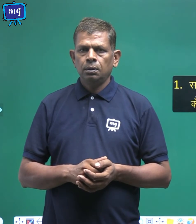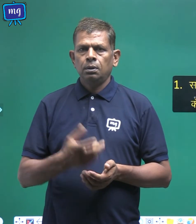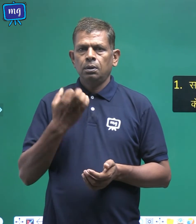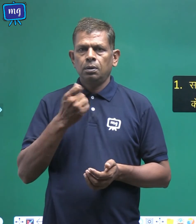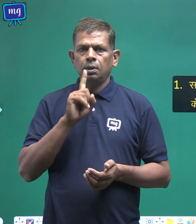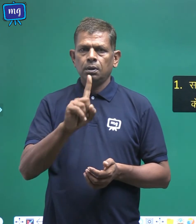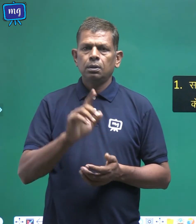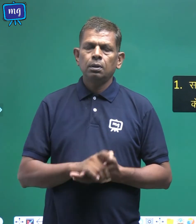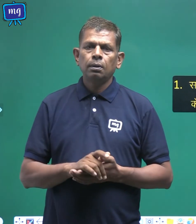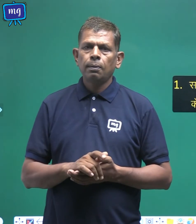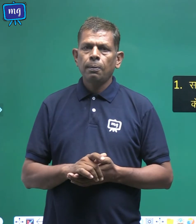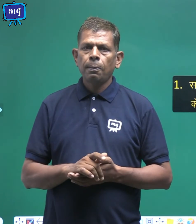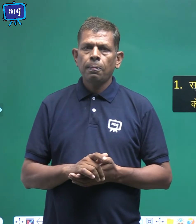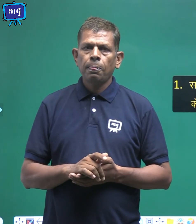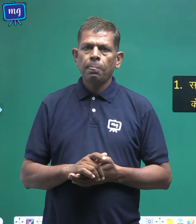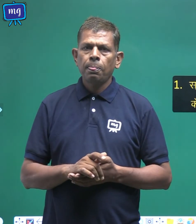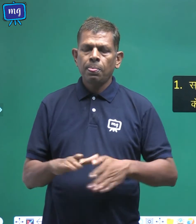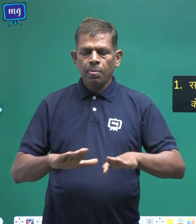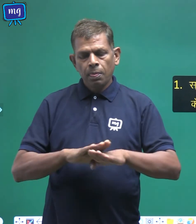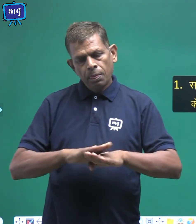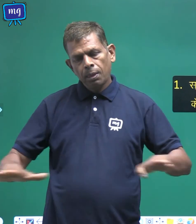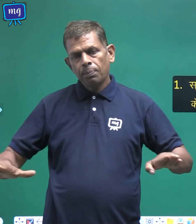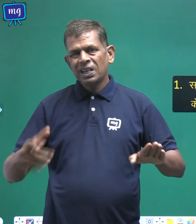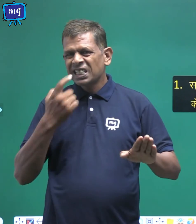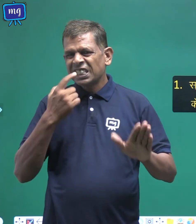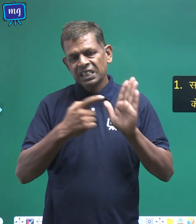नंबर 1, समतल दर्पण द्वारा